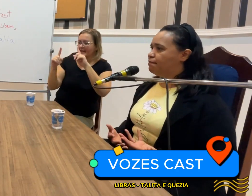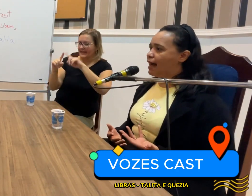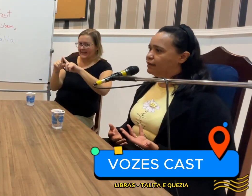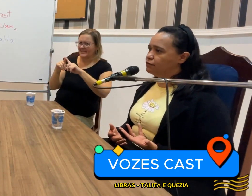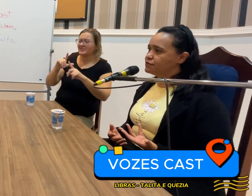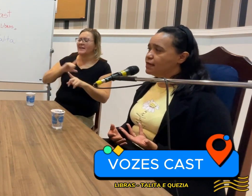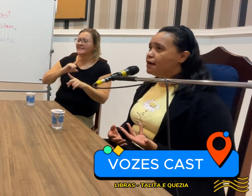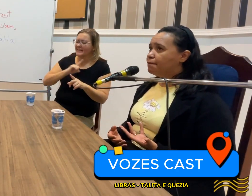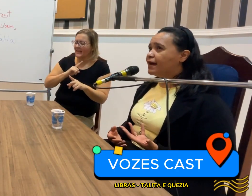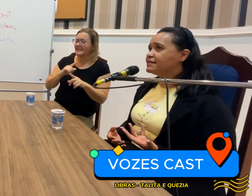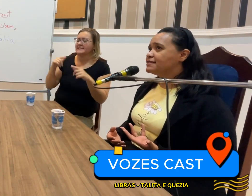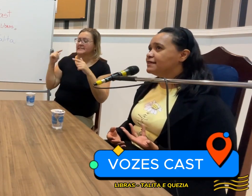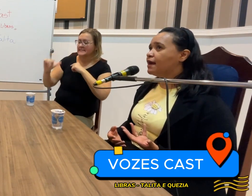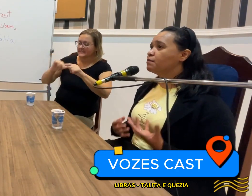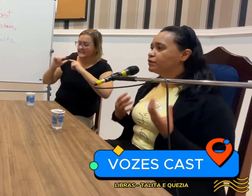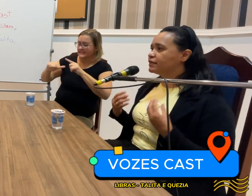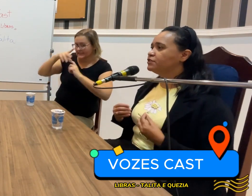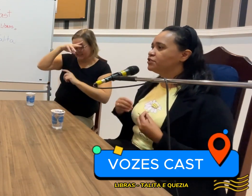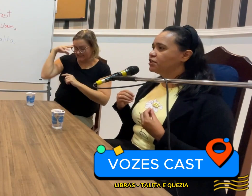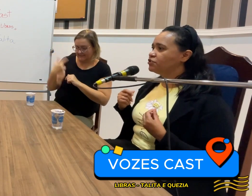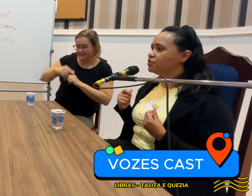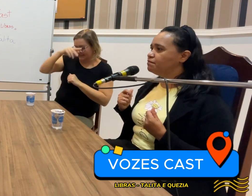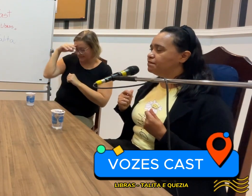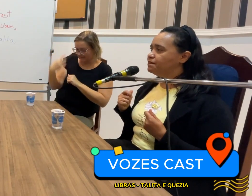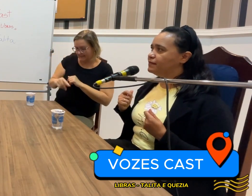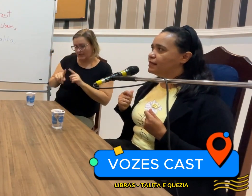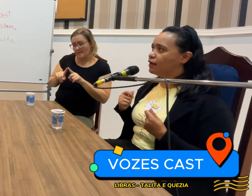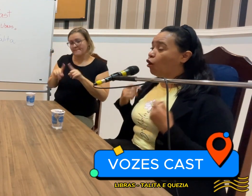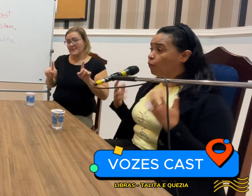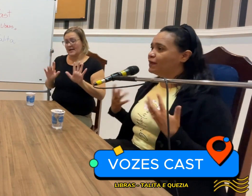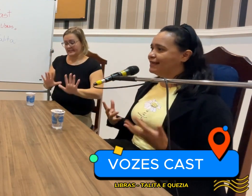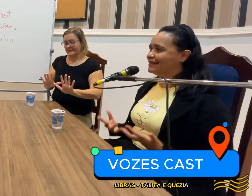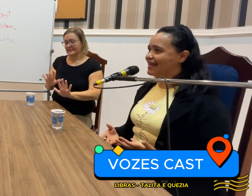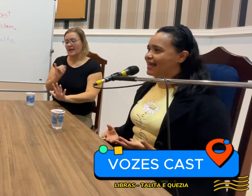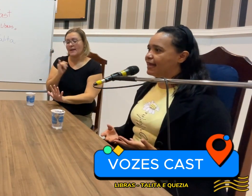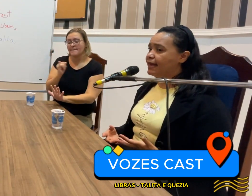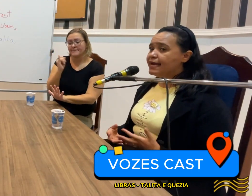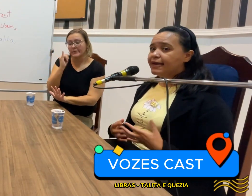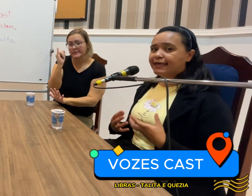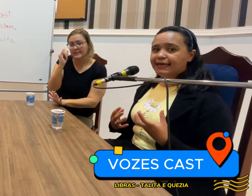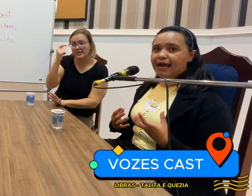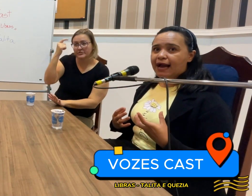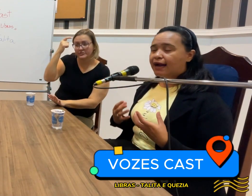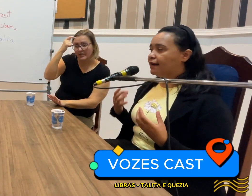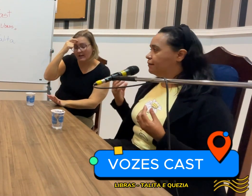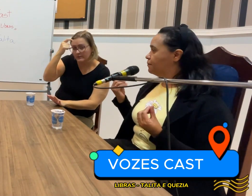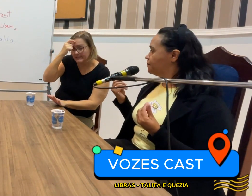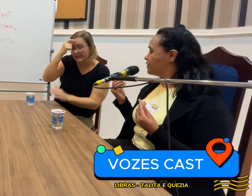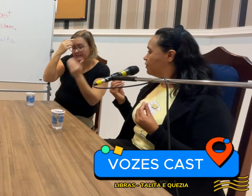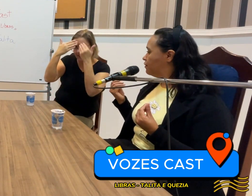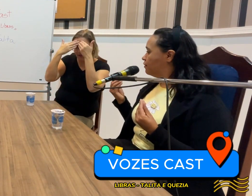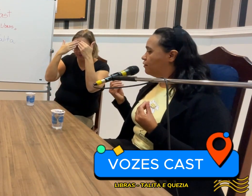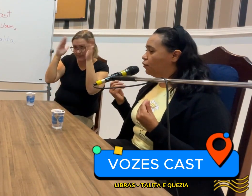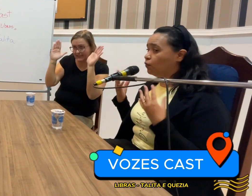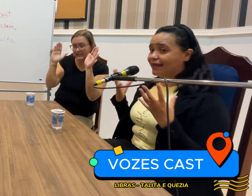muitos trabalhos, mas assim, é importante a gente compreender que há